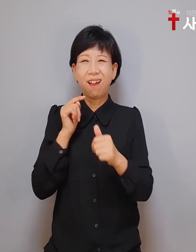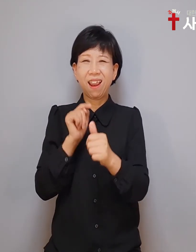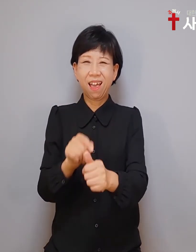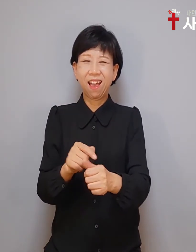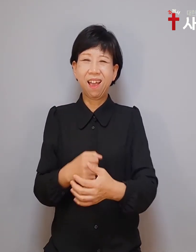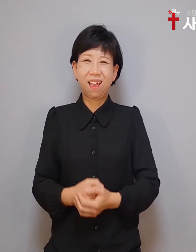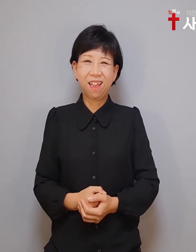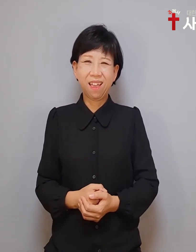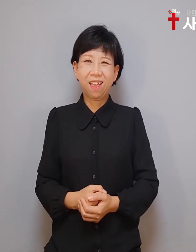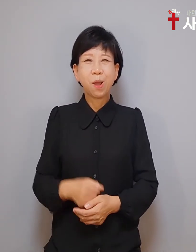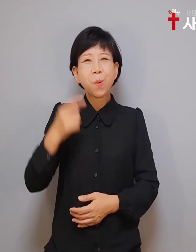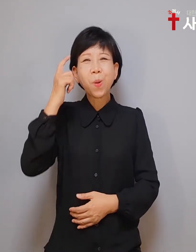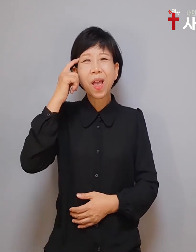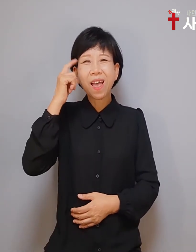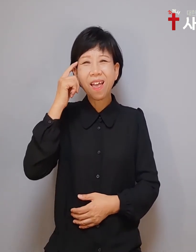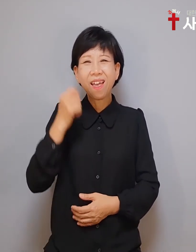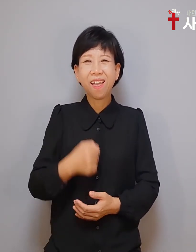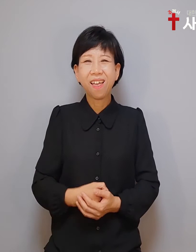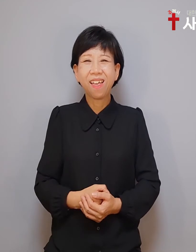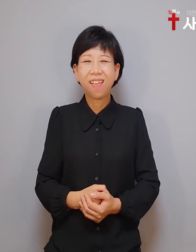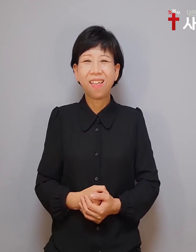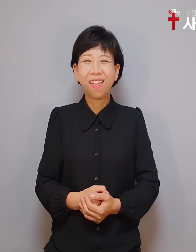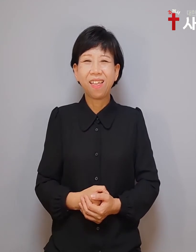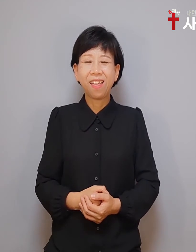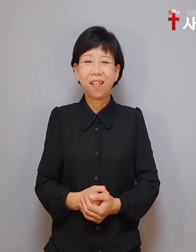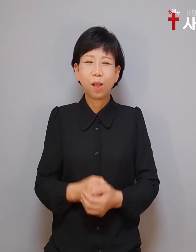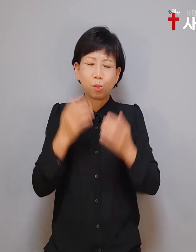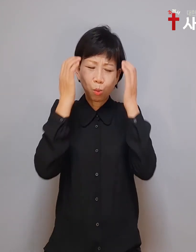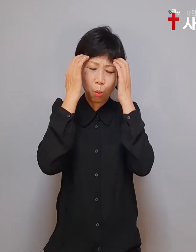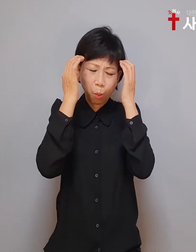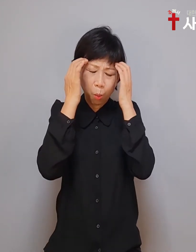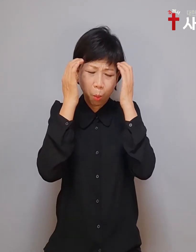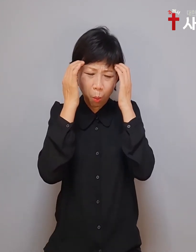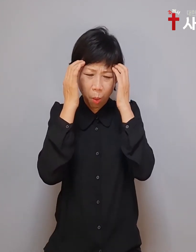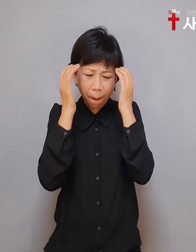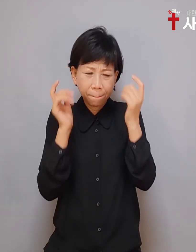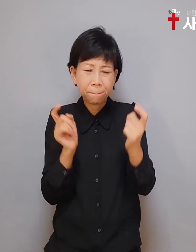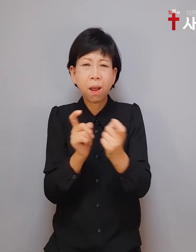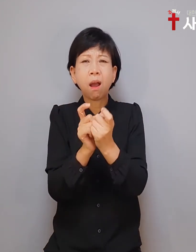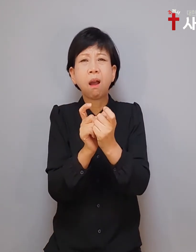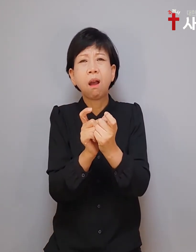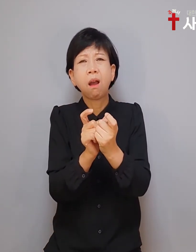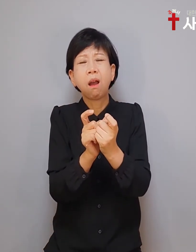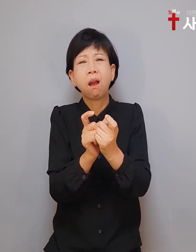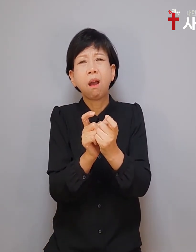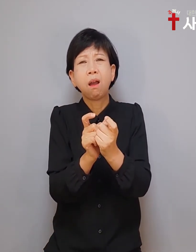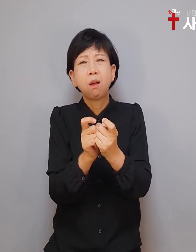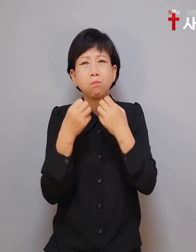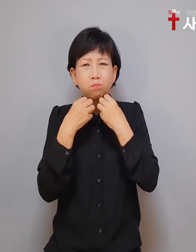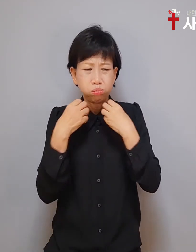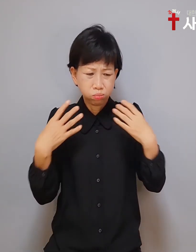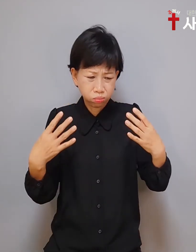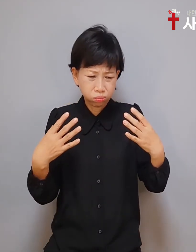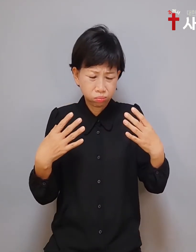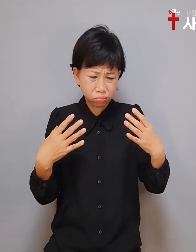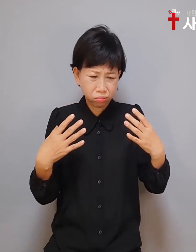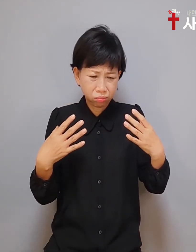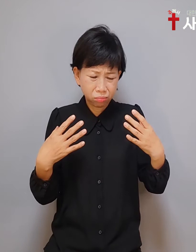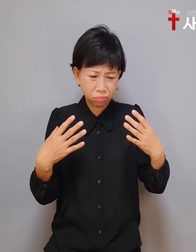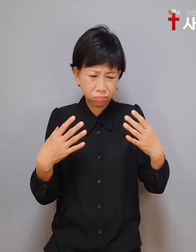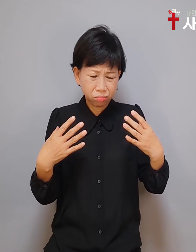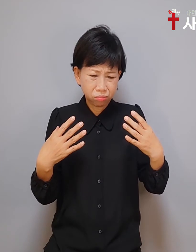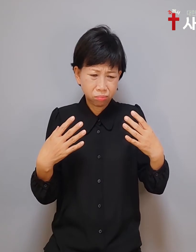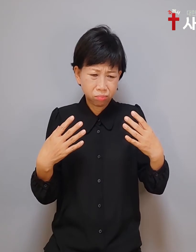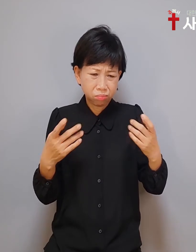이 시험거리가요, 이 고난들이 왔을 때 한두 가지도 아니고 여러 가지가 왔는데 어떻게 기쁘게